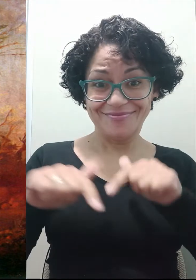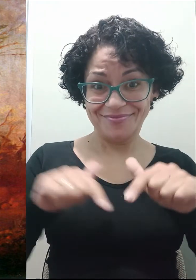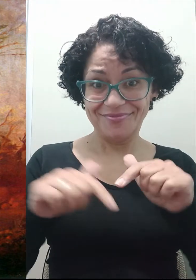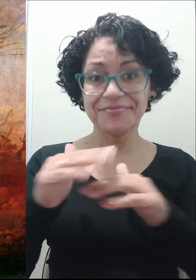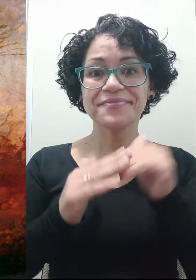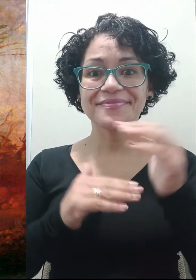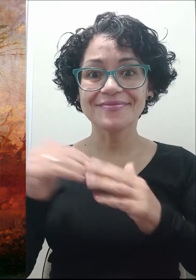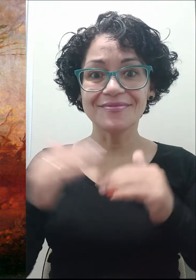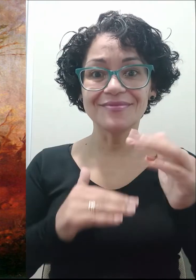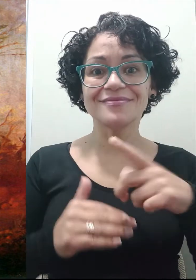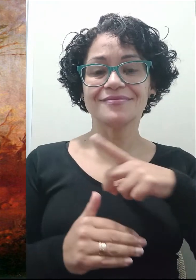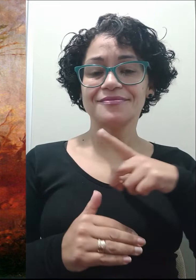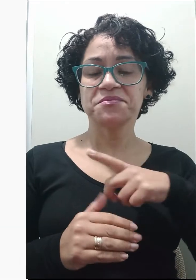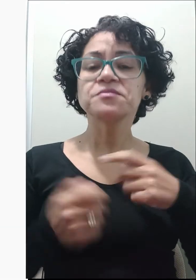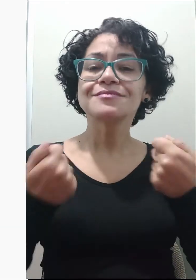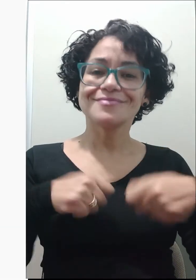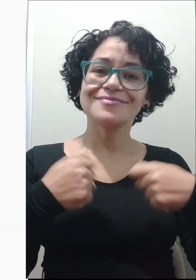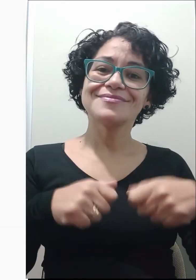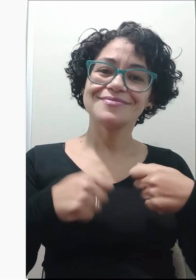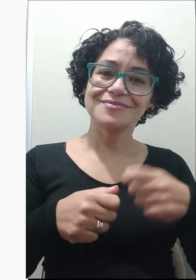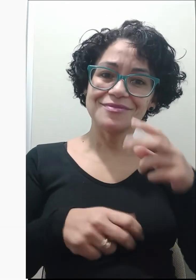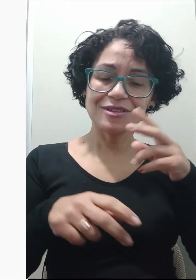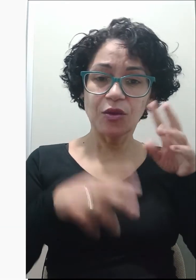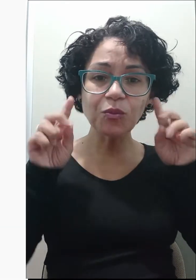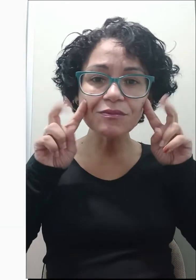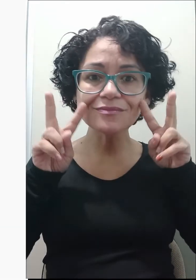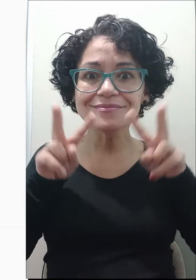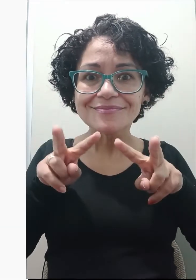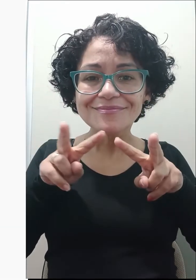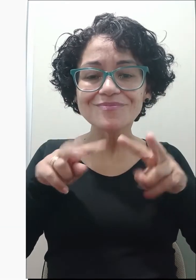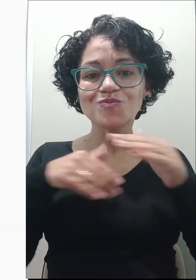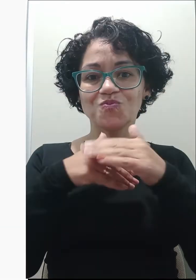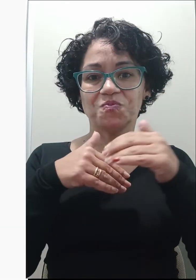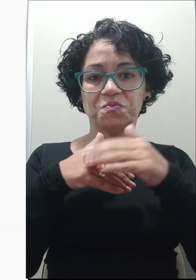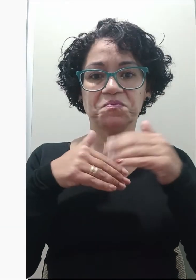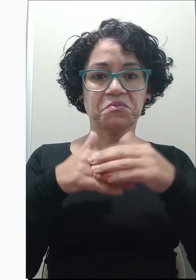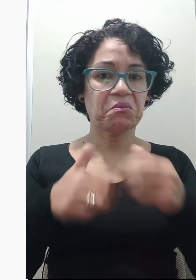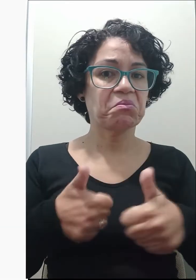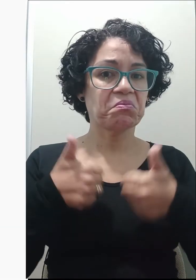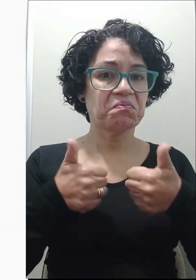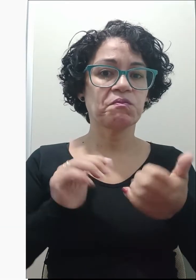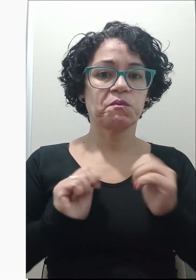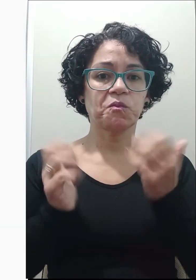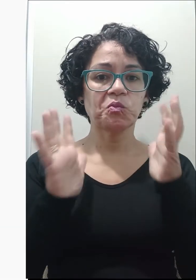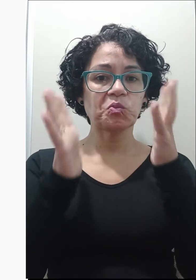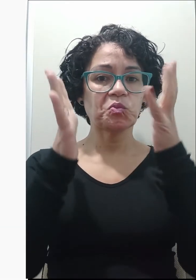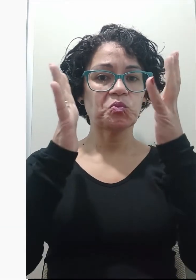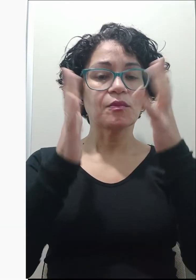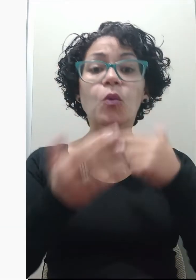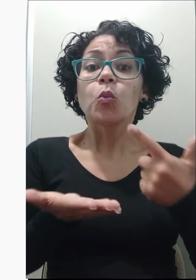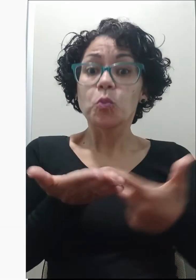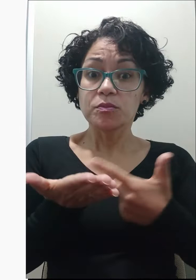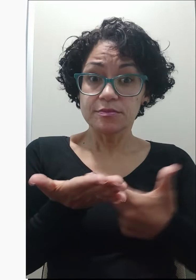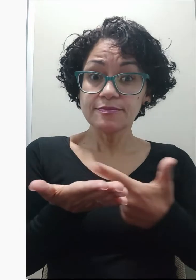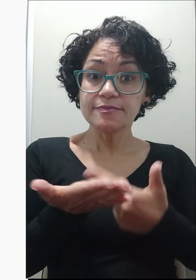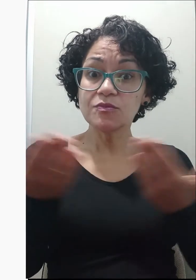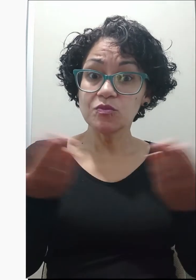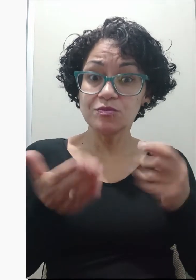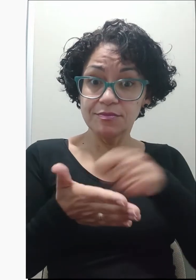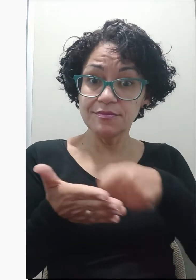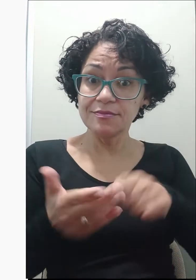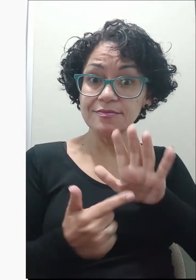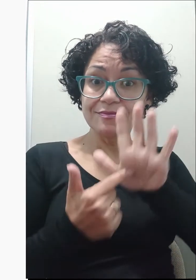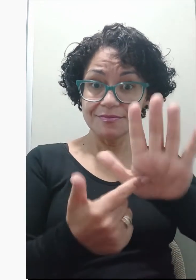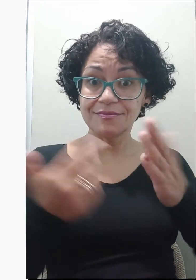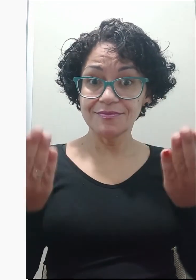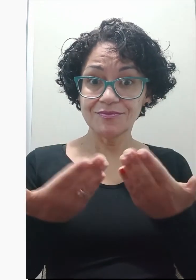suas práticas merecem nossa atenção. As reflexões desse livro são necessárias para o